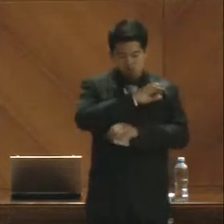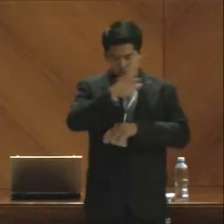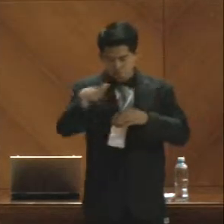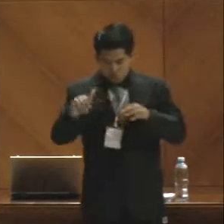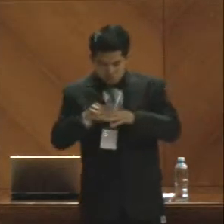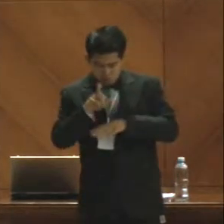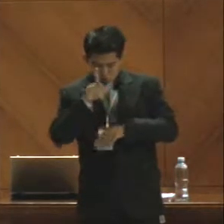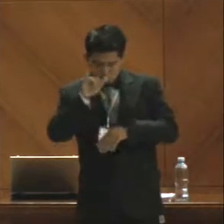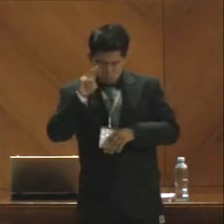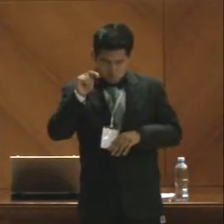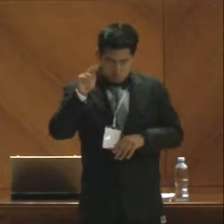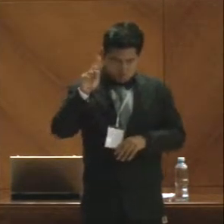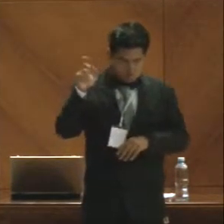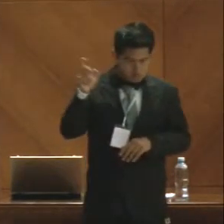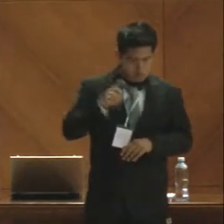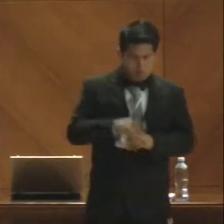¿no?